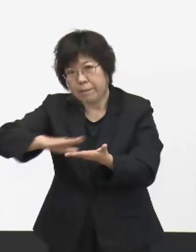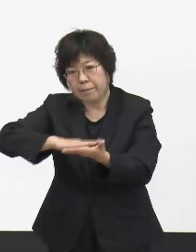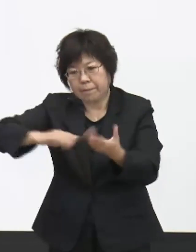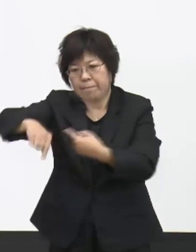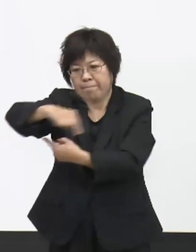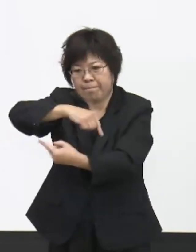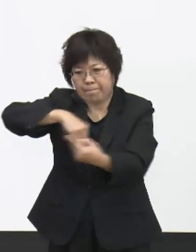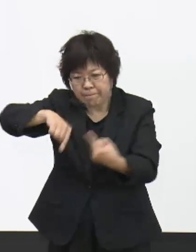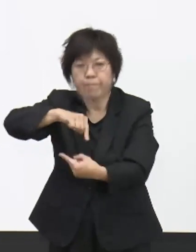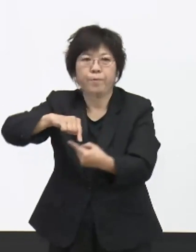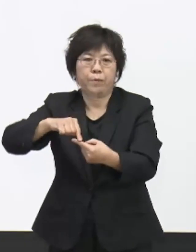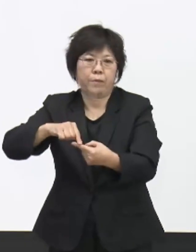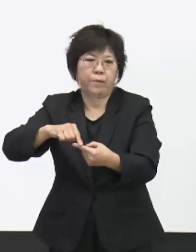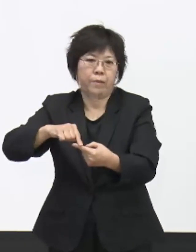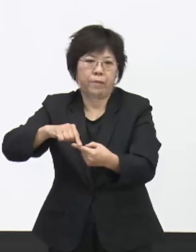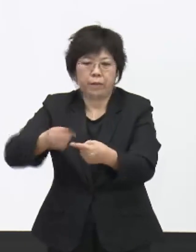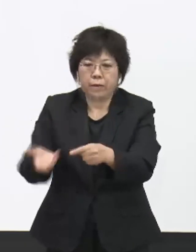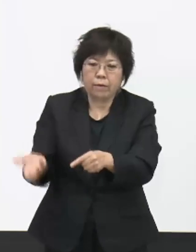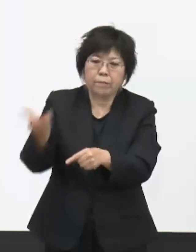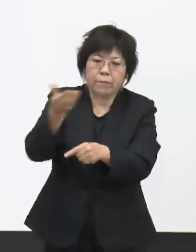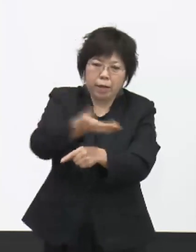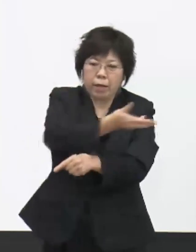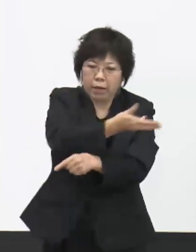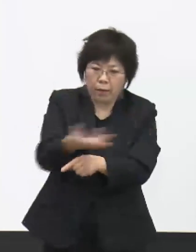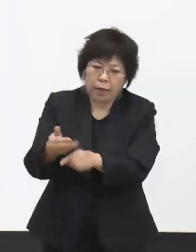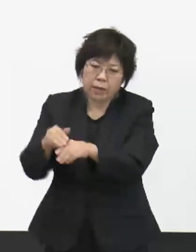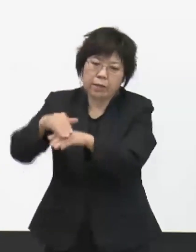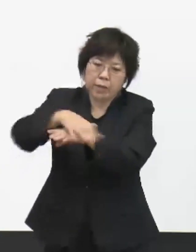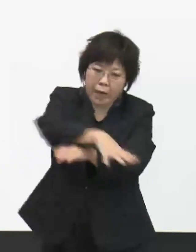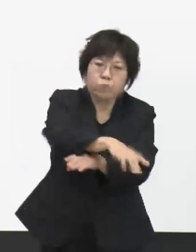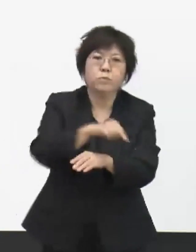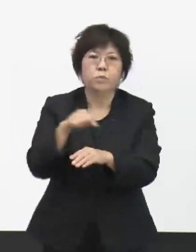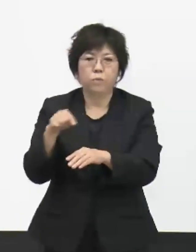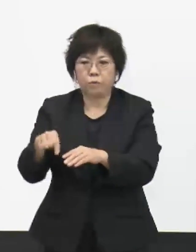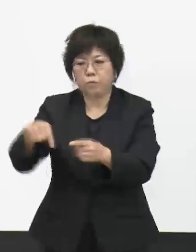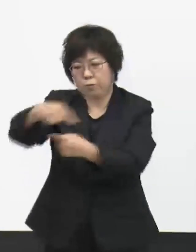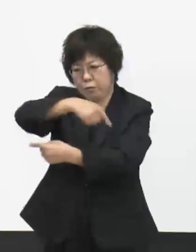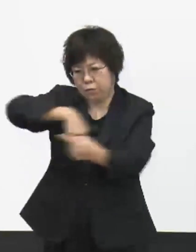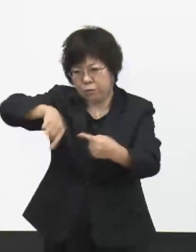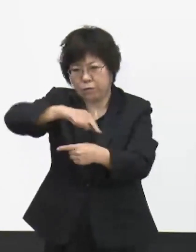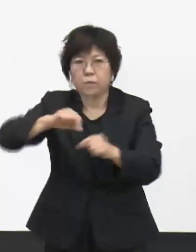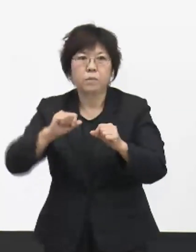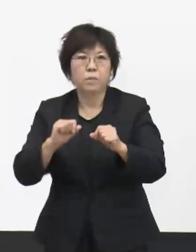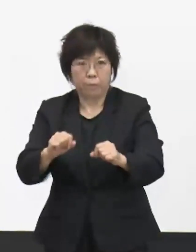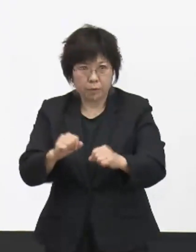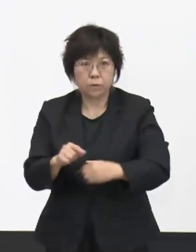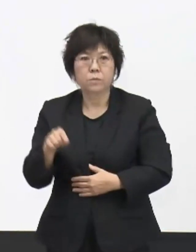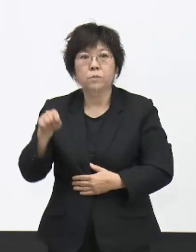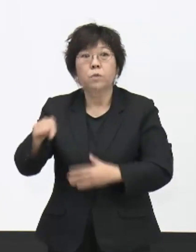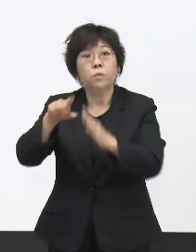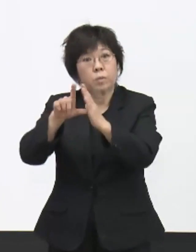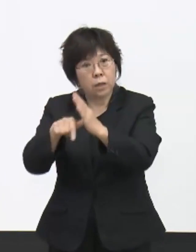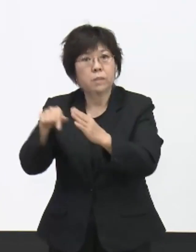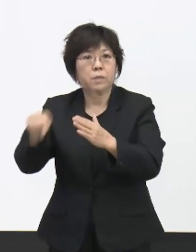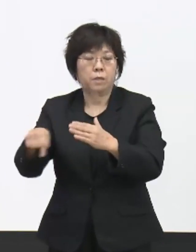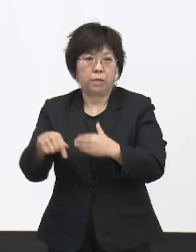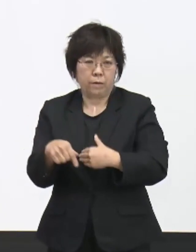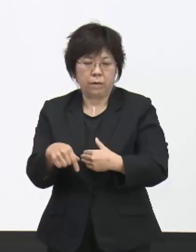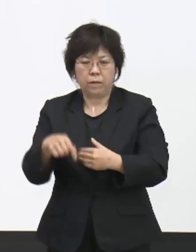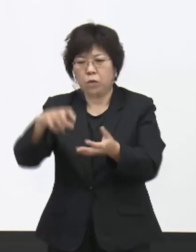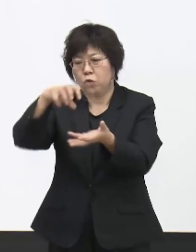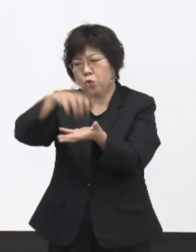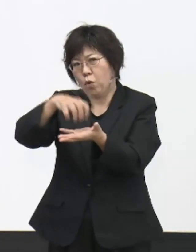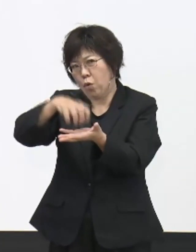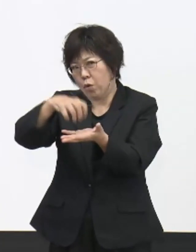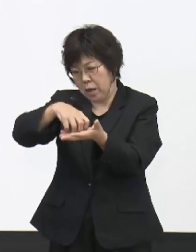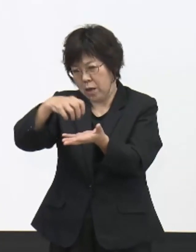れいな水にして、その水を川へ流す、これを処理していますが、その中でも汚れ